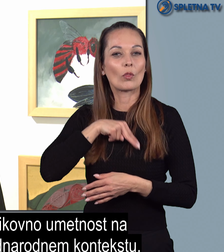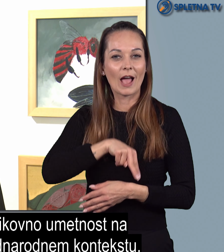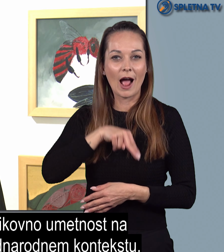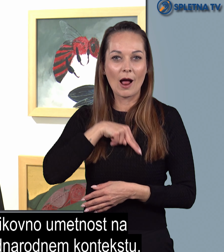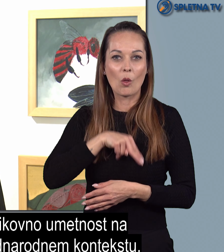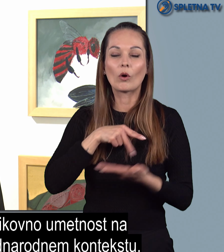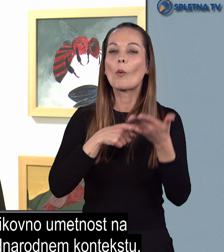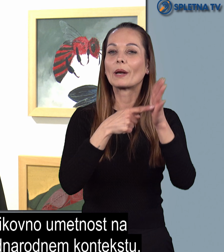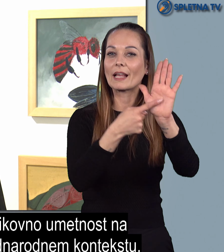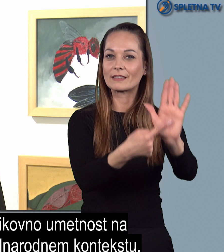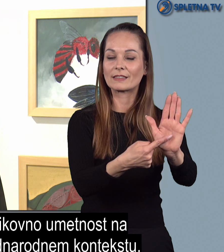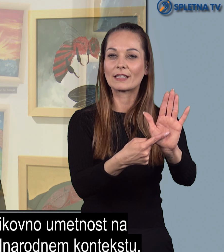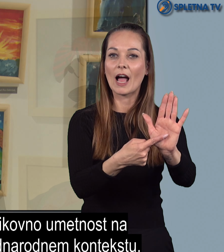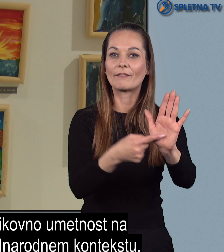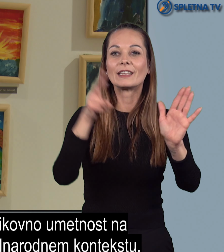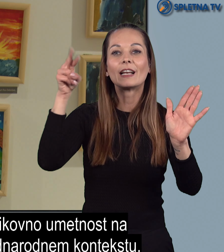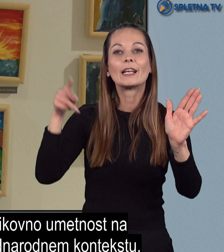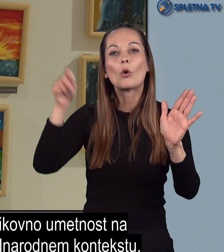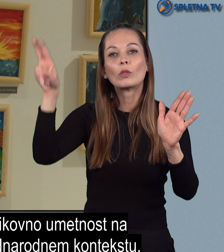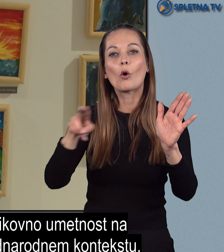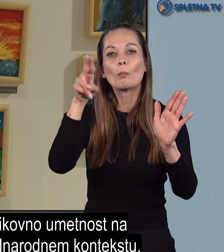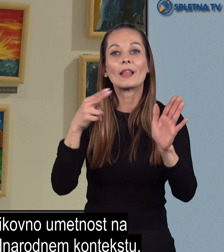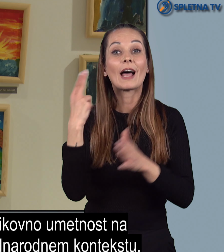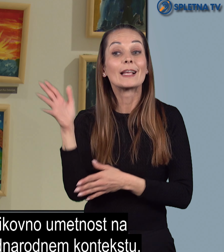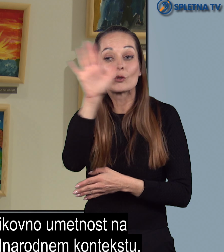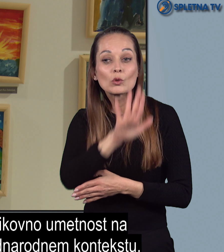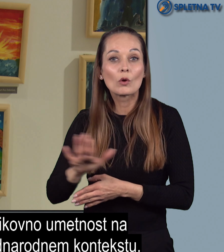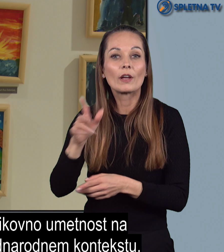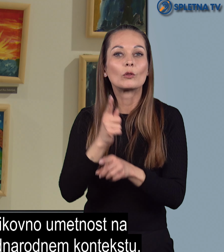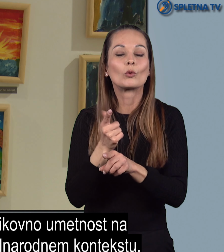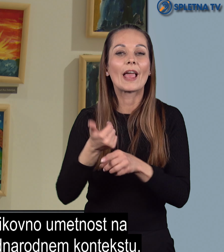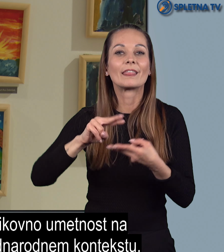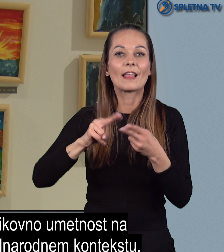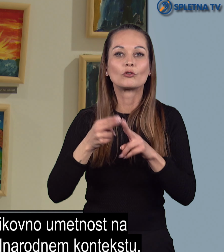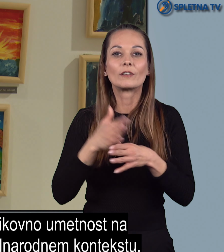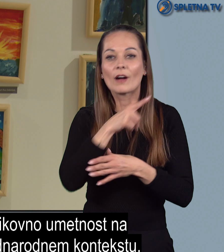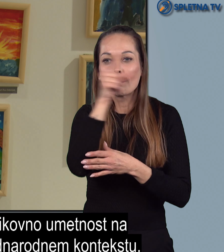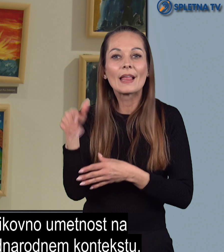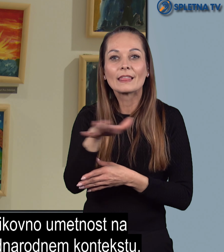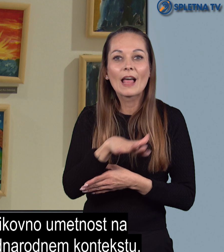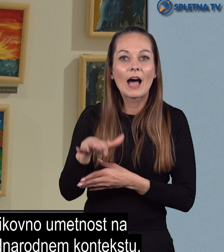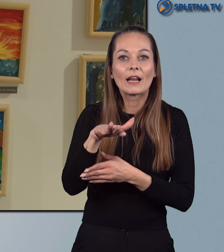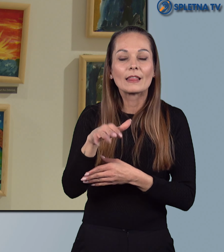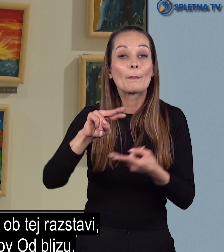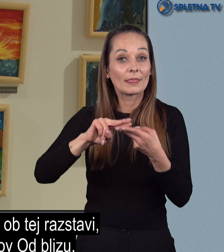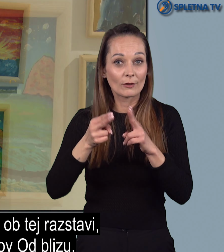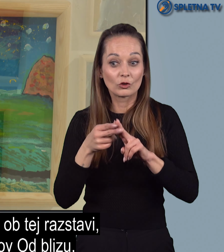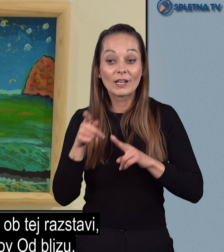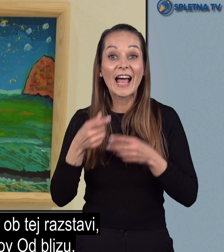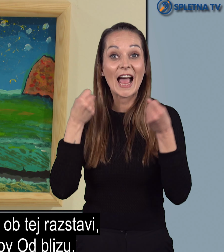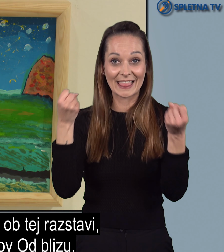nalogo predstaviti likovno umetnost na Slovenskem, tudi na nek način v mednarodnem kontekstu. In